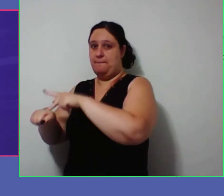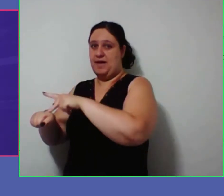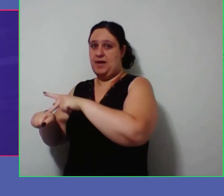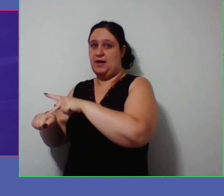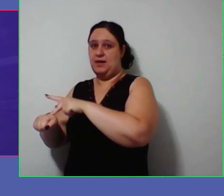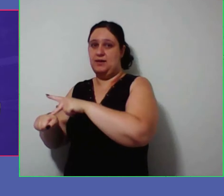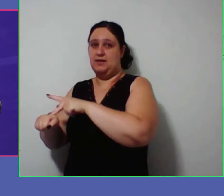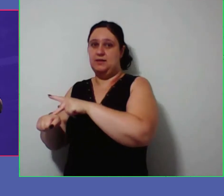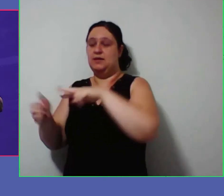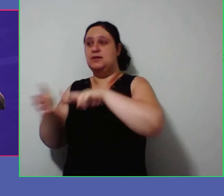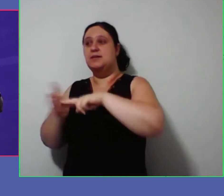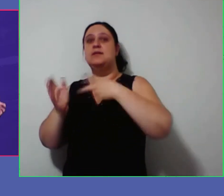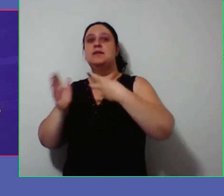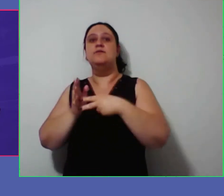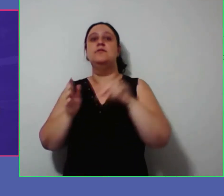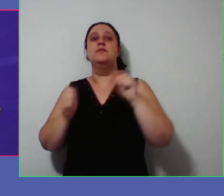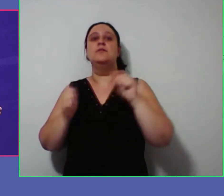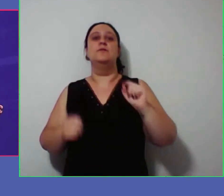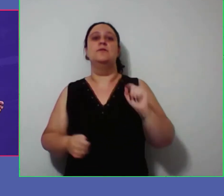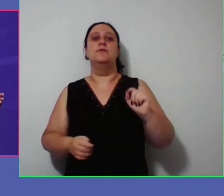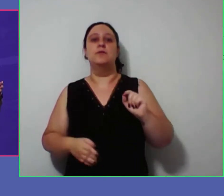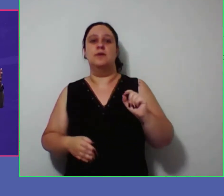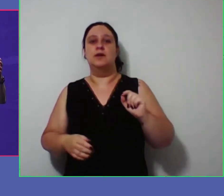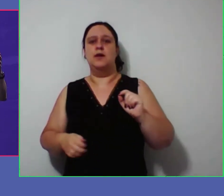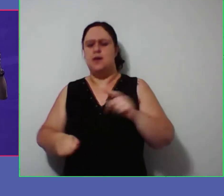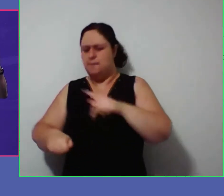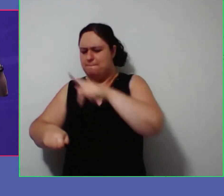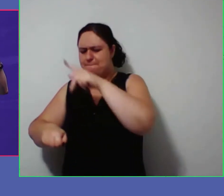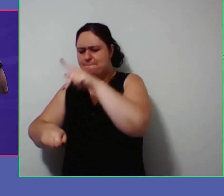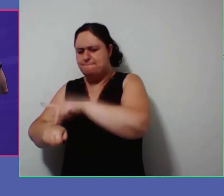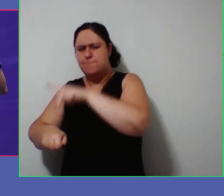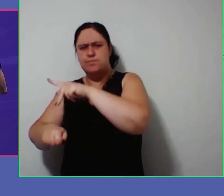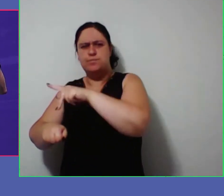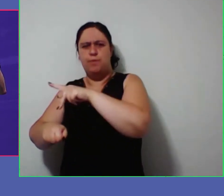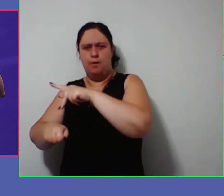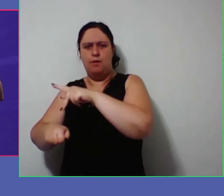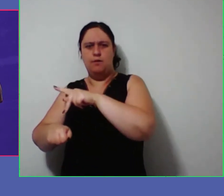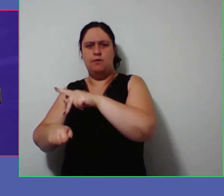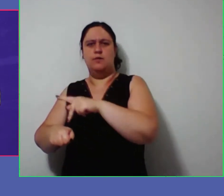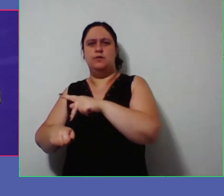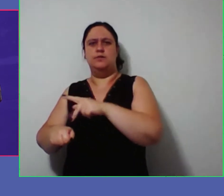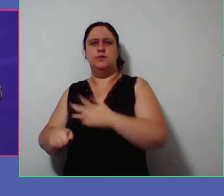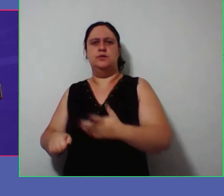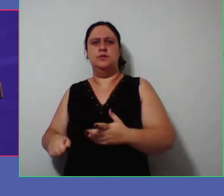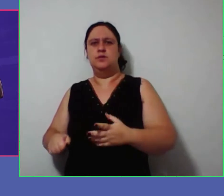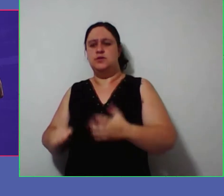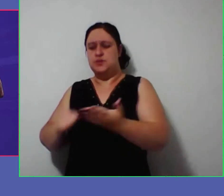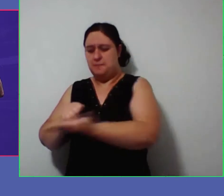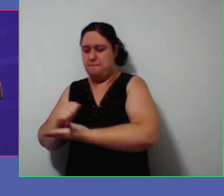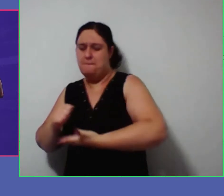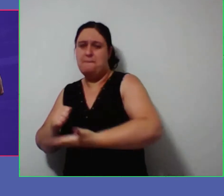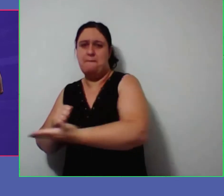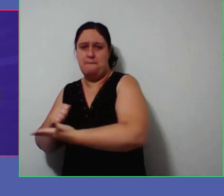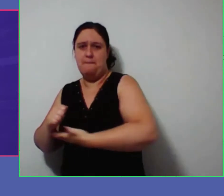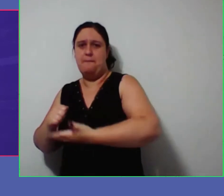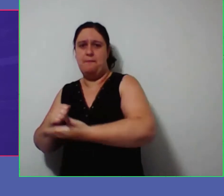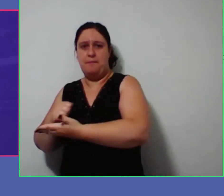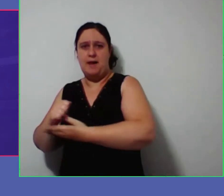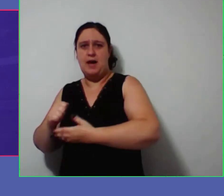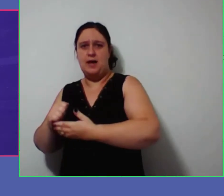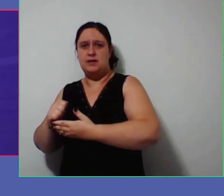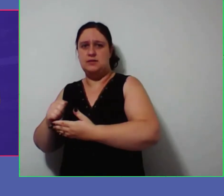significa uma rocha, onde é fundado um